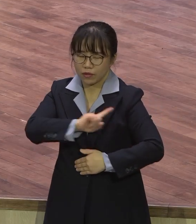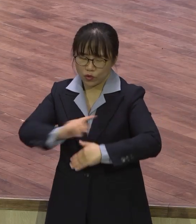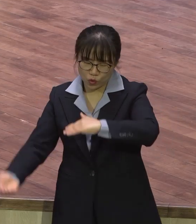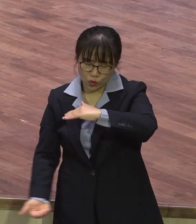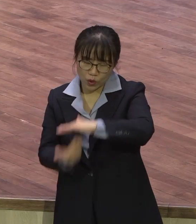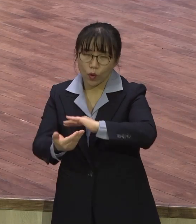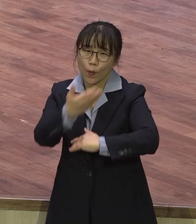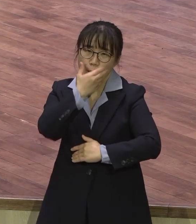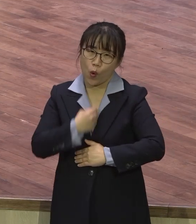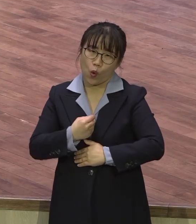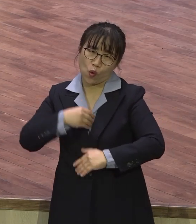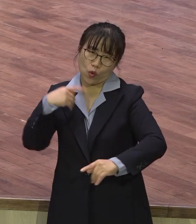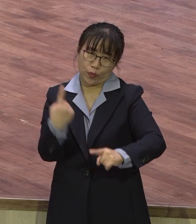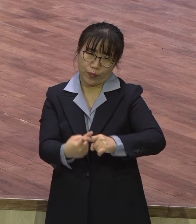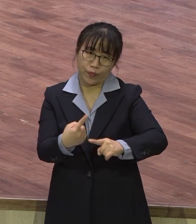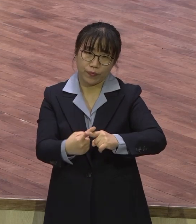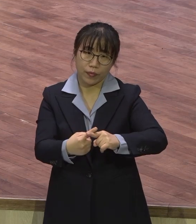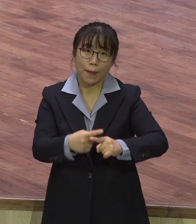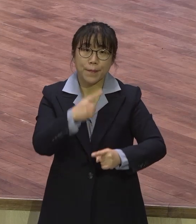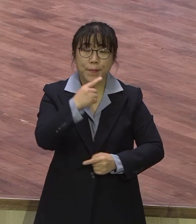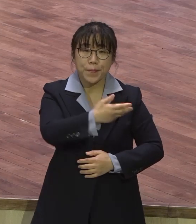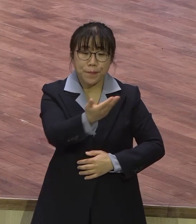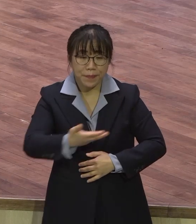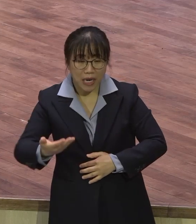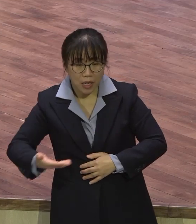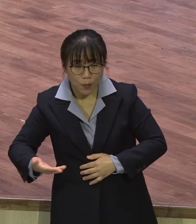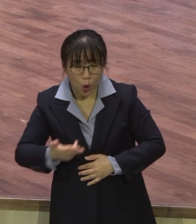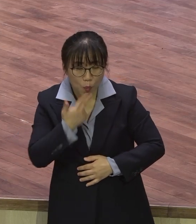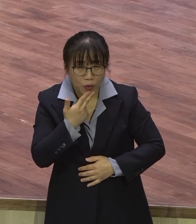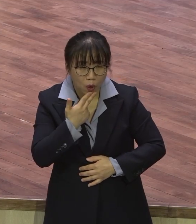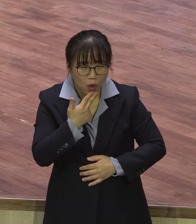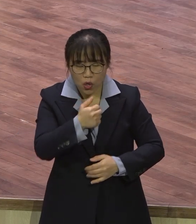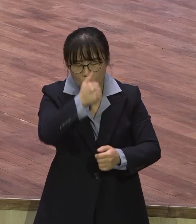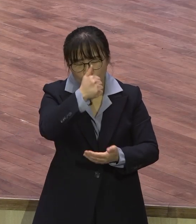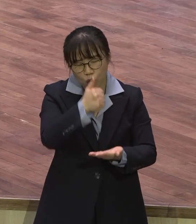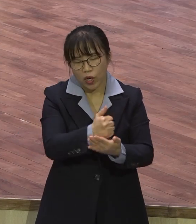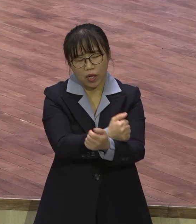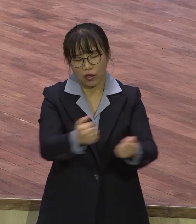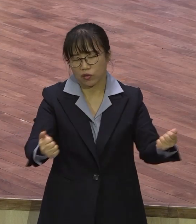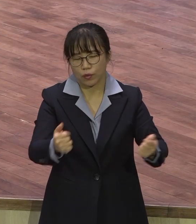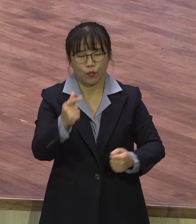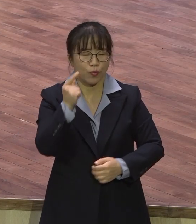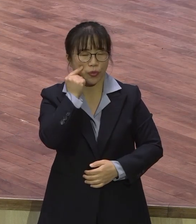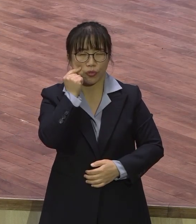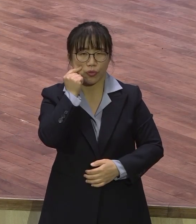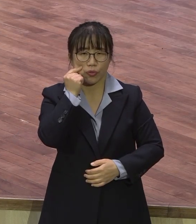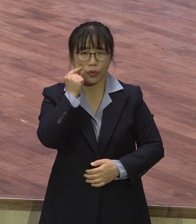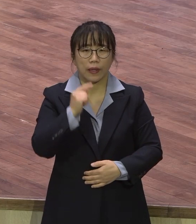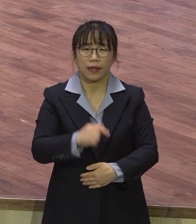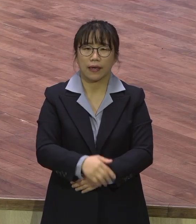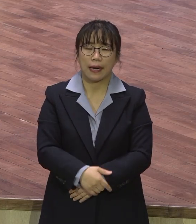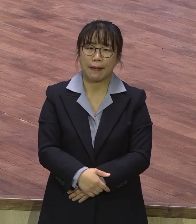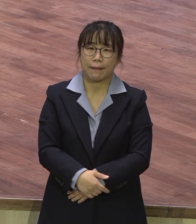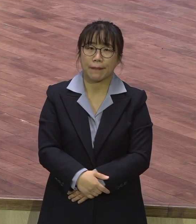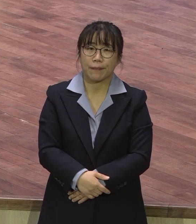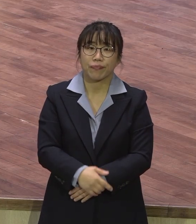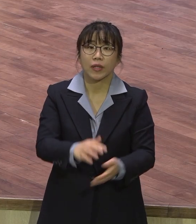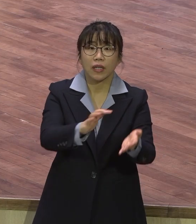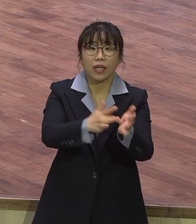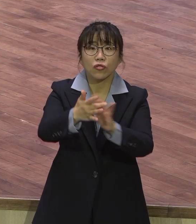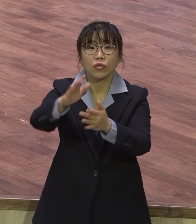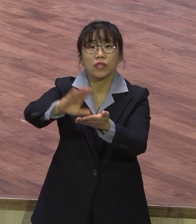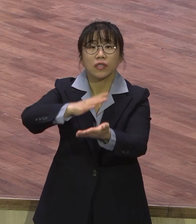왜냐 피 흘림이 없은 적 죄사함이 없는 이라 그래서 예수